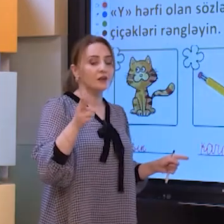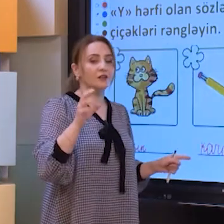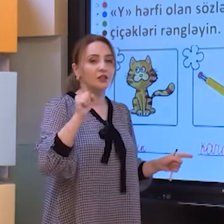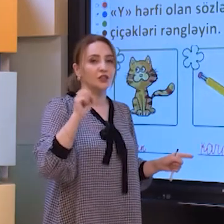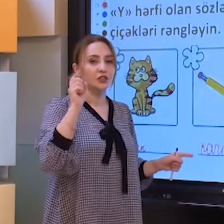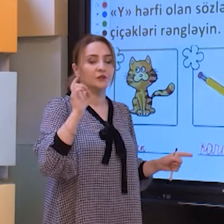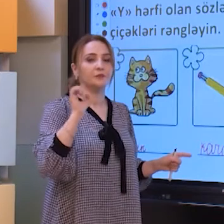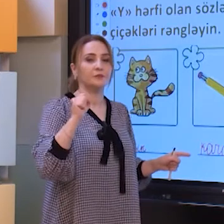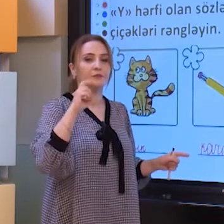Karandaş.